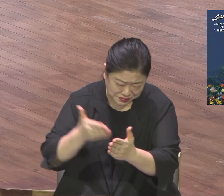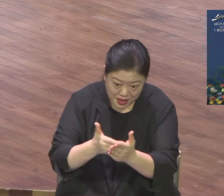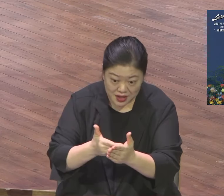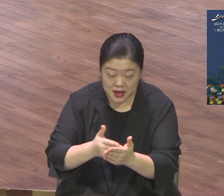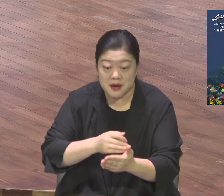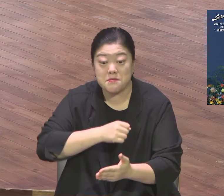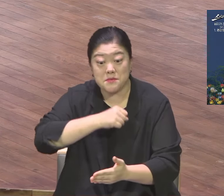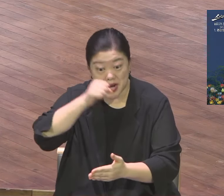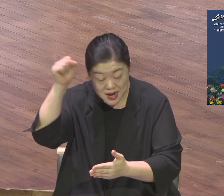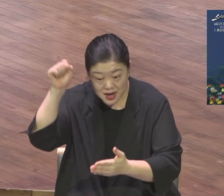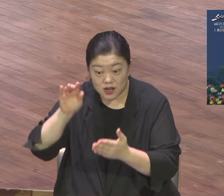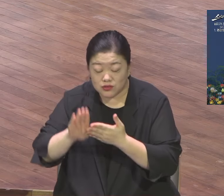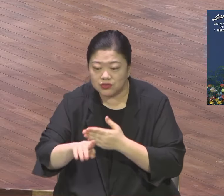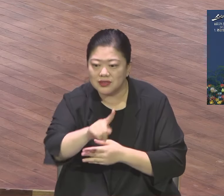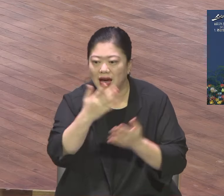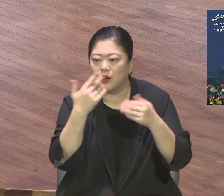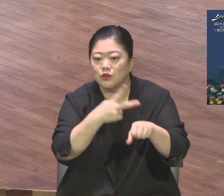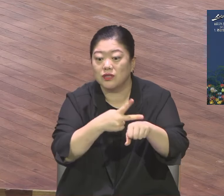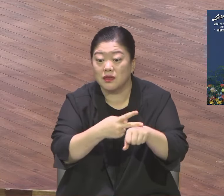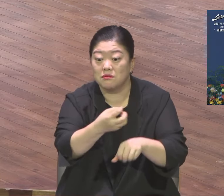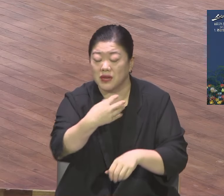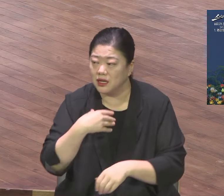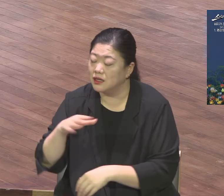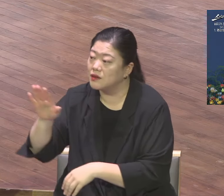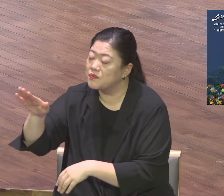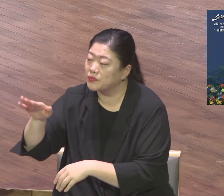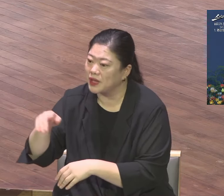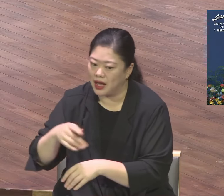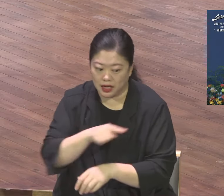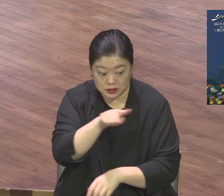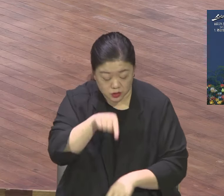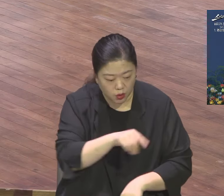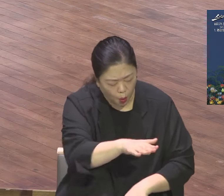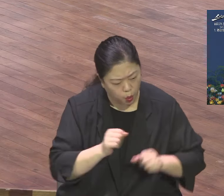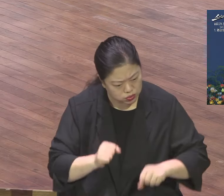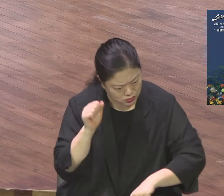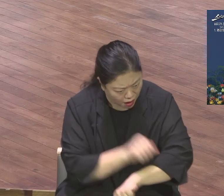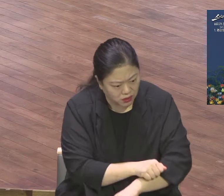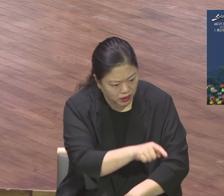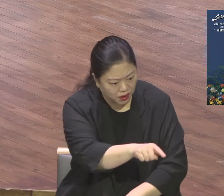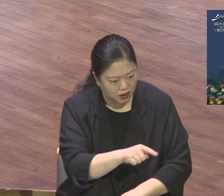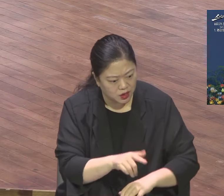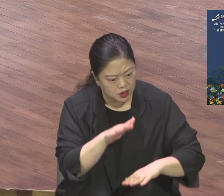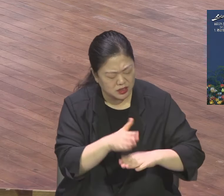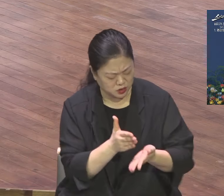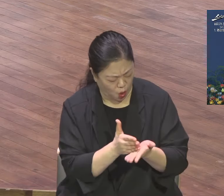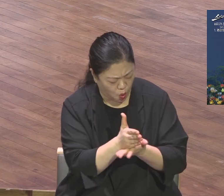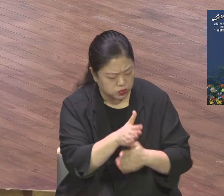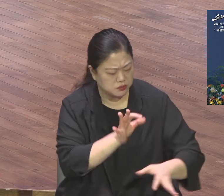먹고 살기가 바쁜데 지금 내가 학교도 못 다니는데 뭐 내가 그 너희처럼 그런